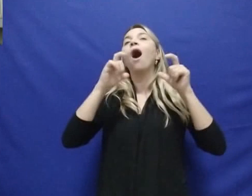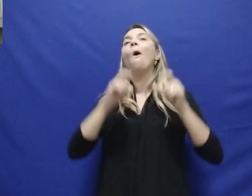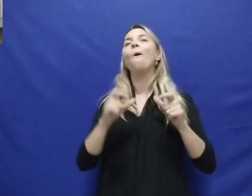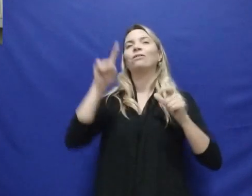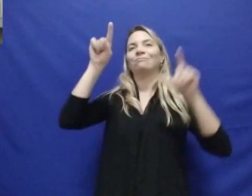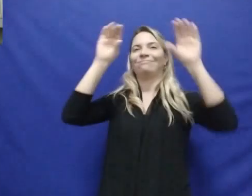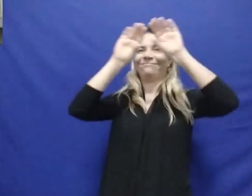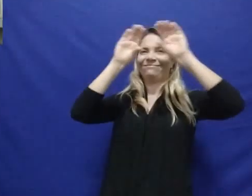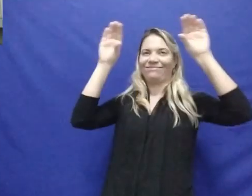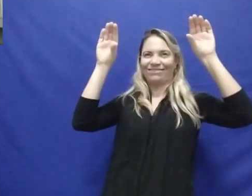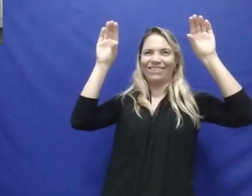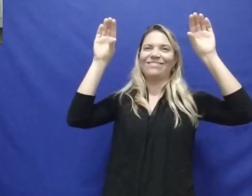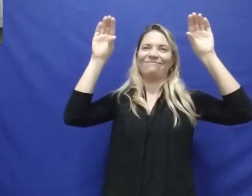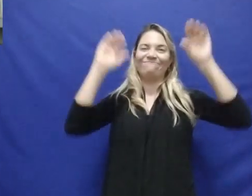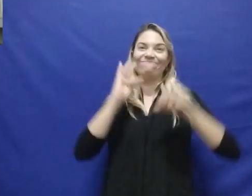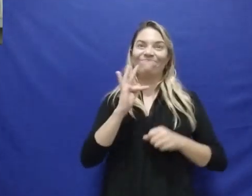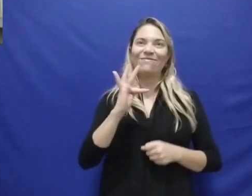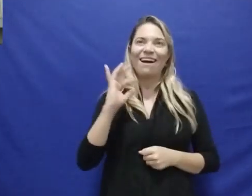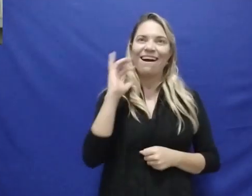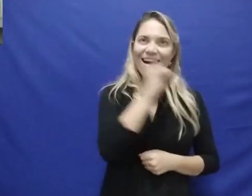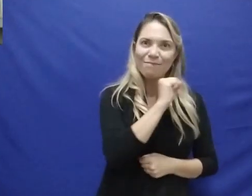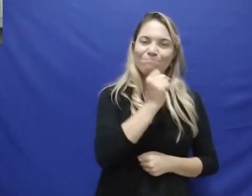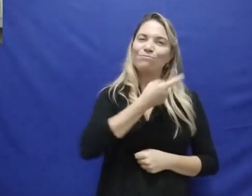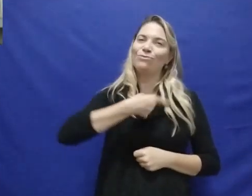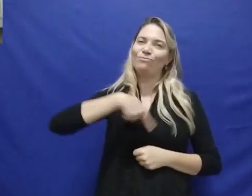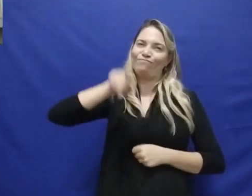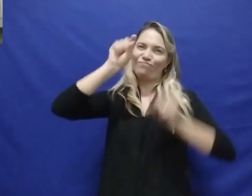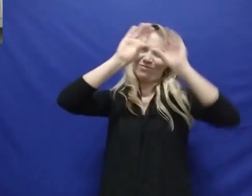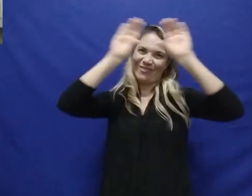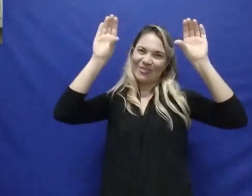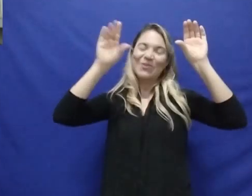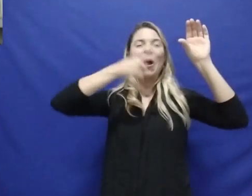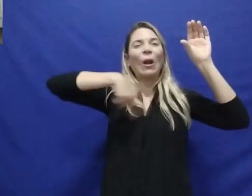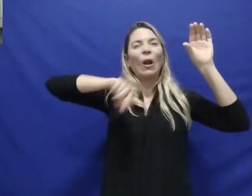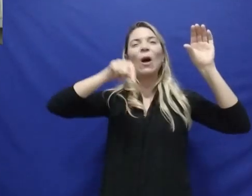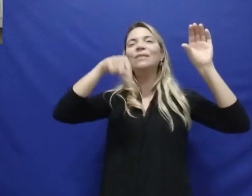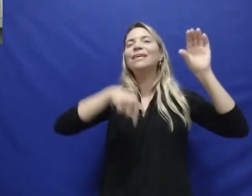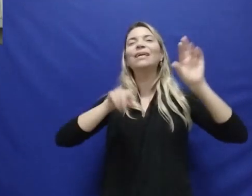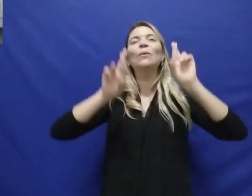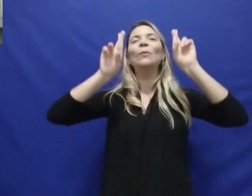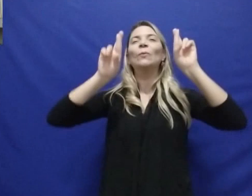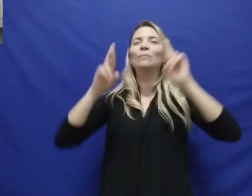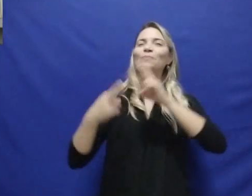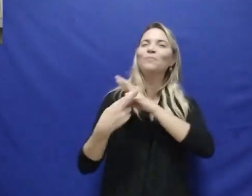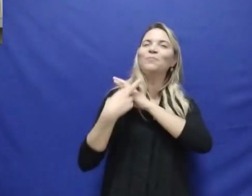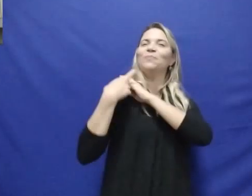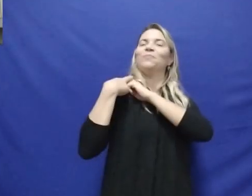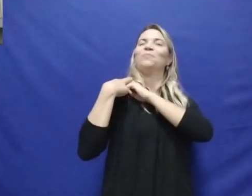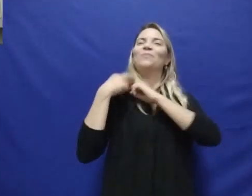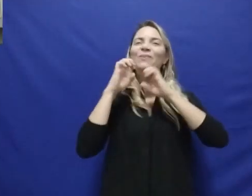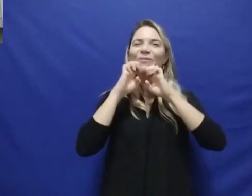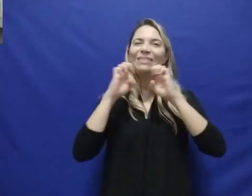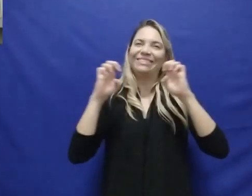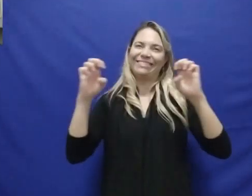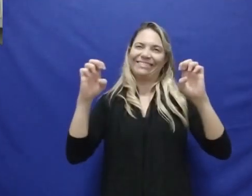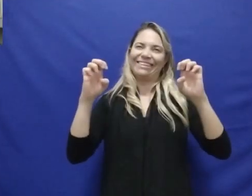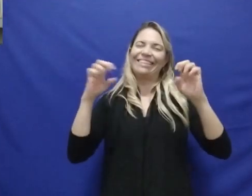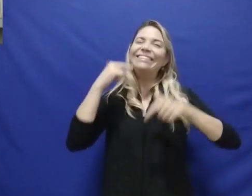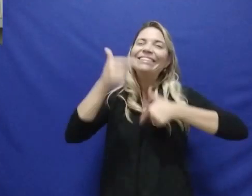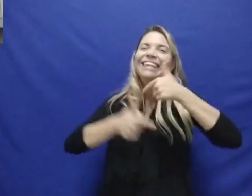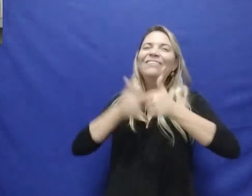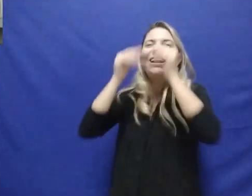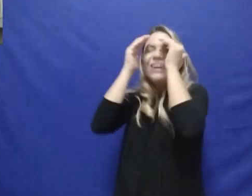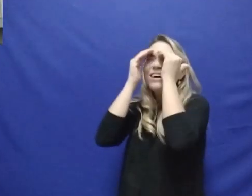vida social e conseguir enxergar os campos que já estão prontos para